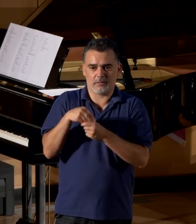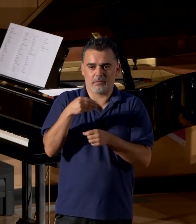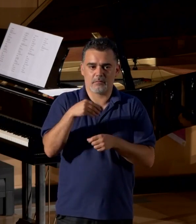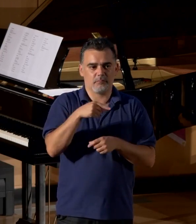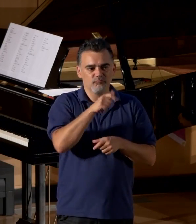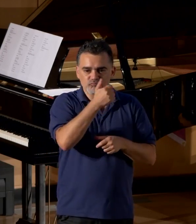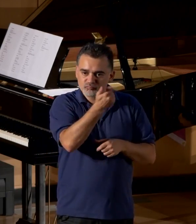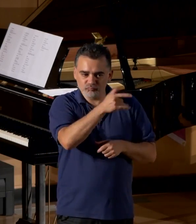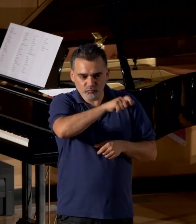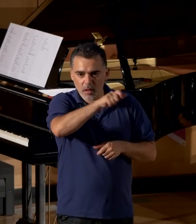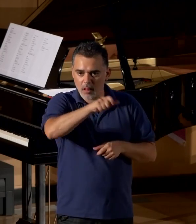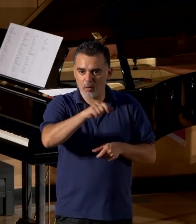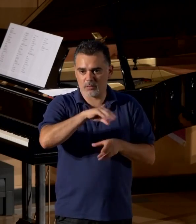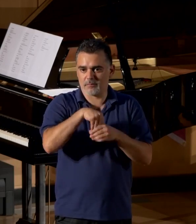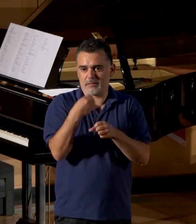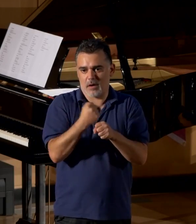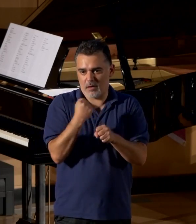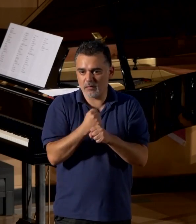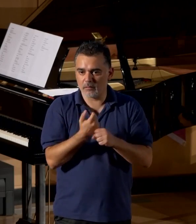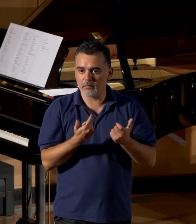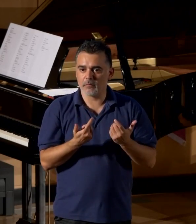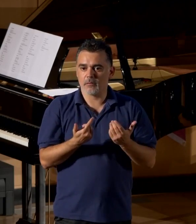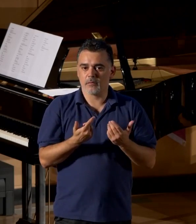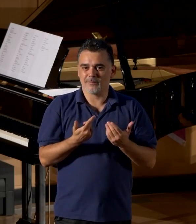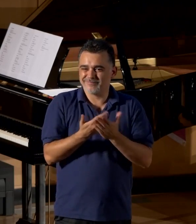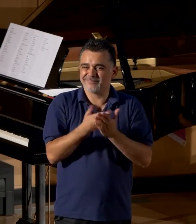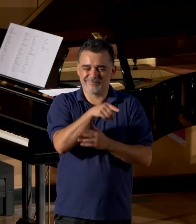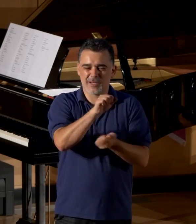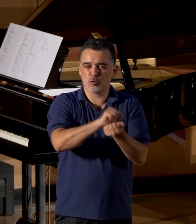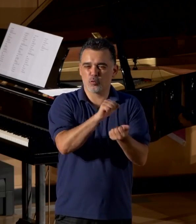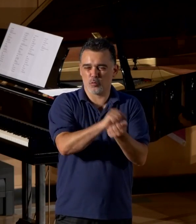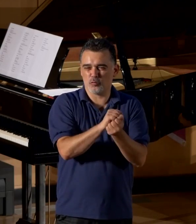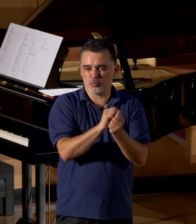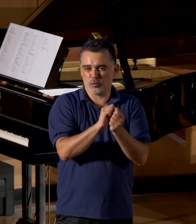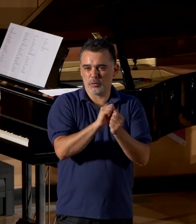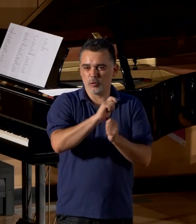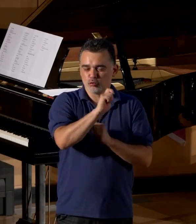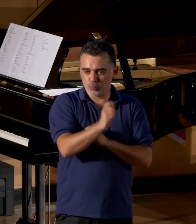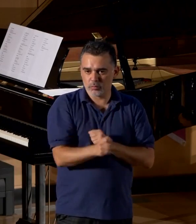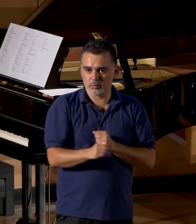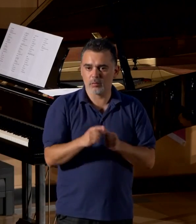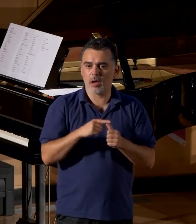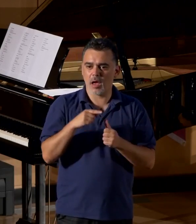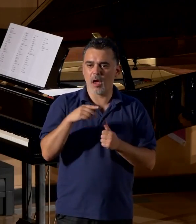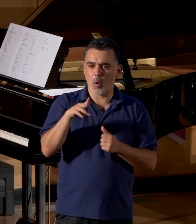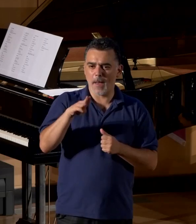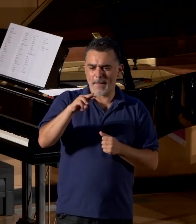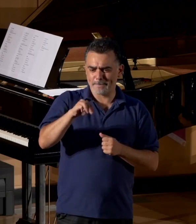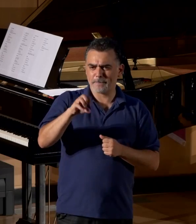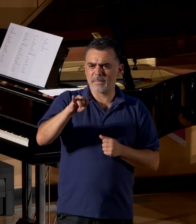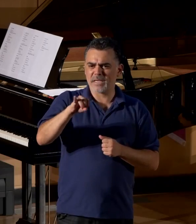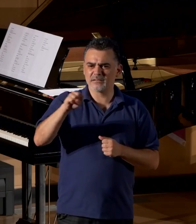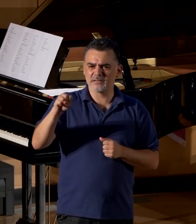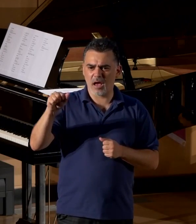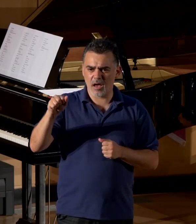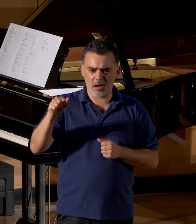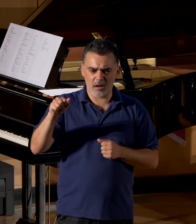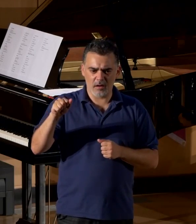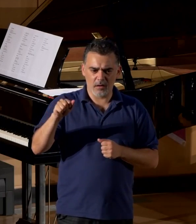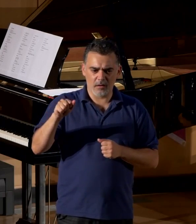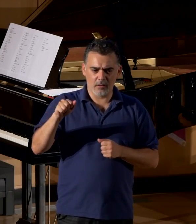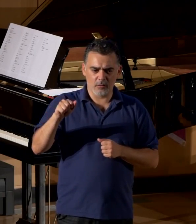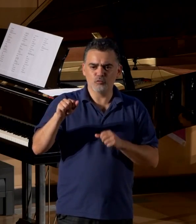haben. Und das ist eben gerade nochmal die Druckstudie, aber auch die MISSA-Studie, da geht es um Menschen aus Subsahara-Afrika.